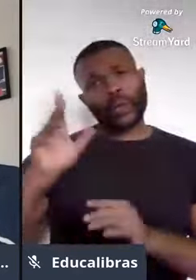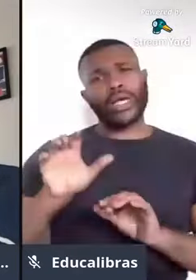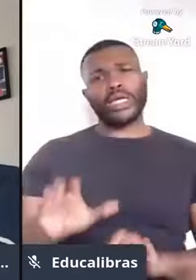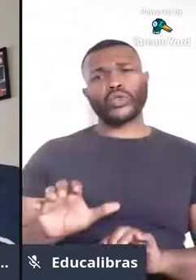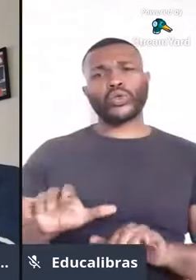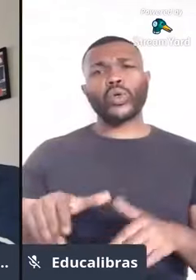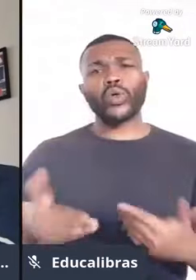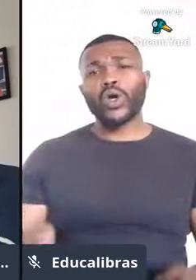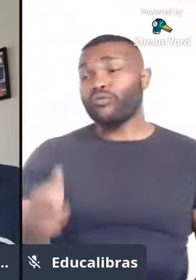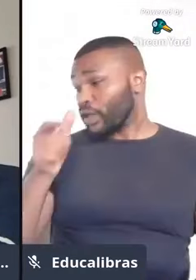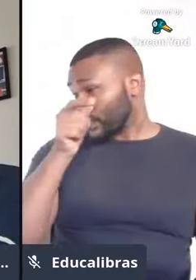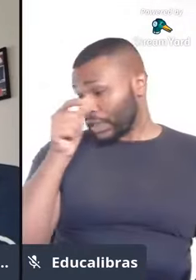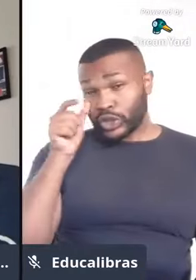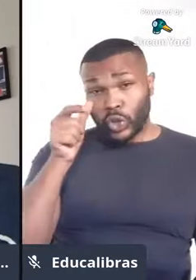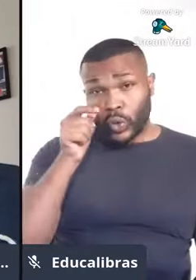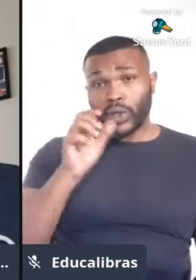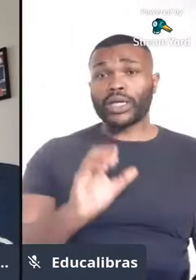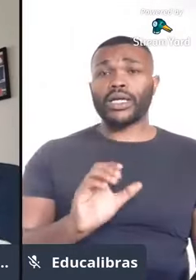Crip Camp?